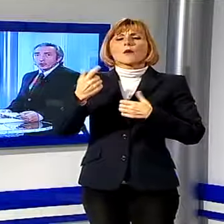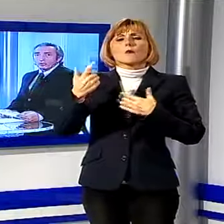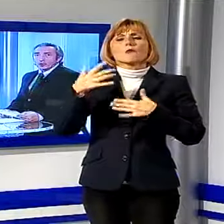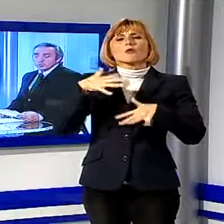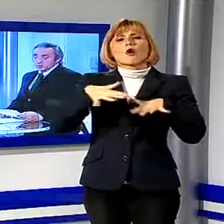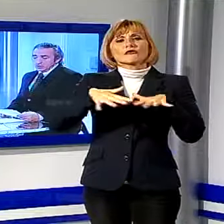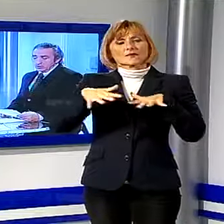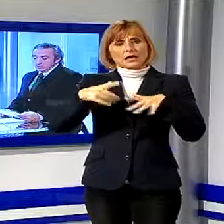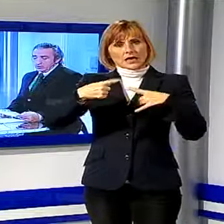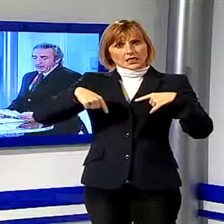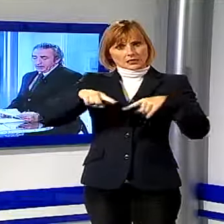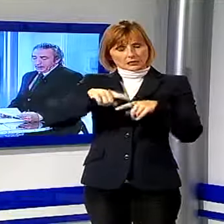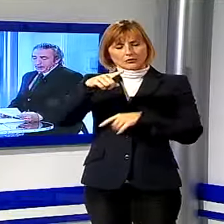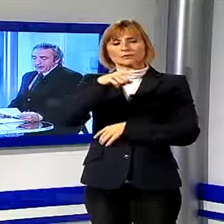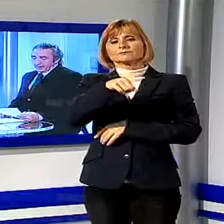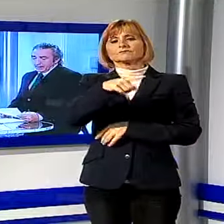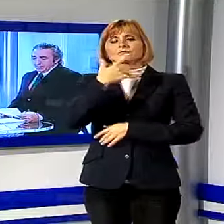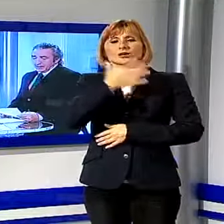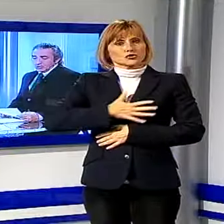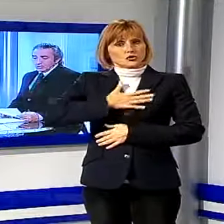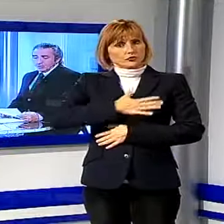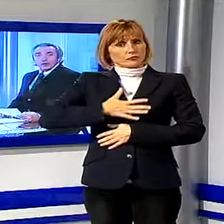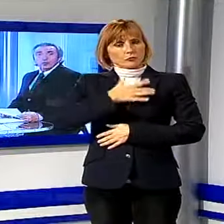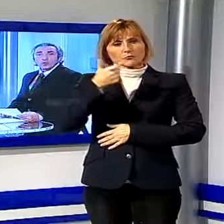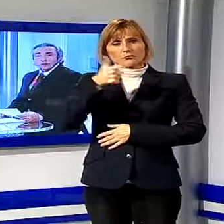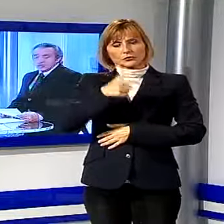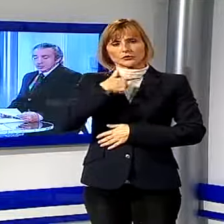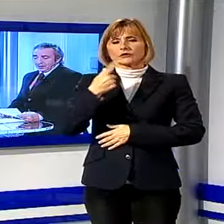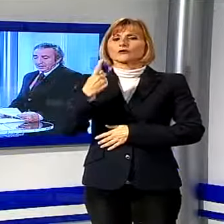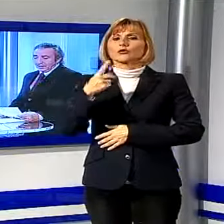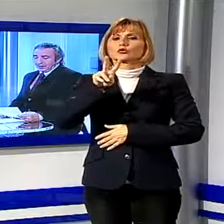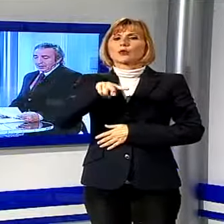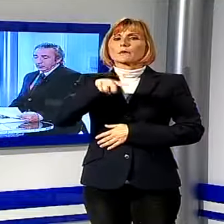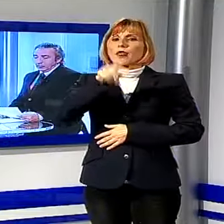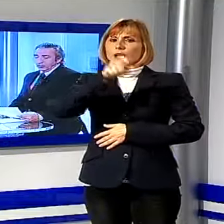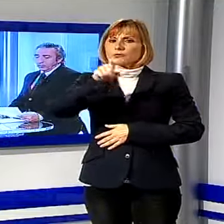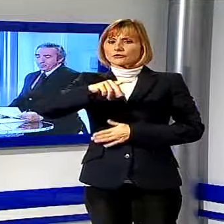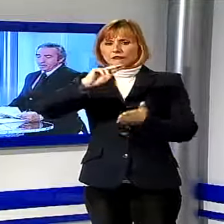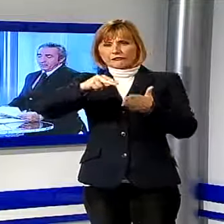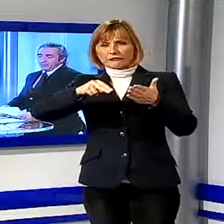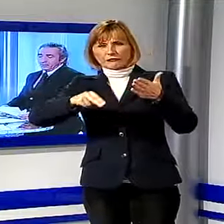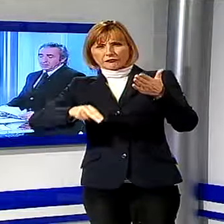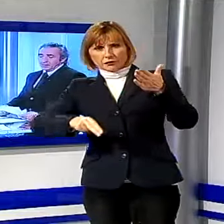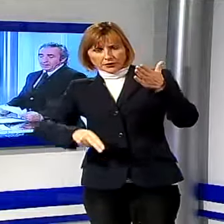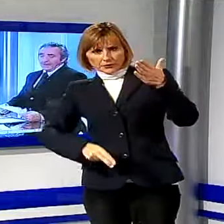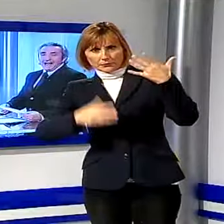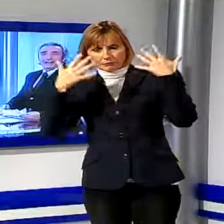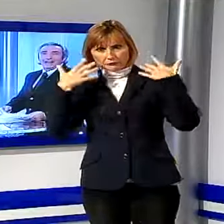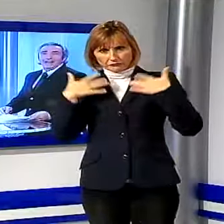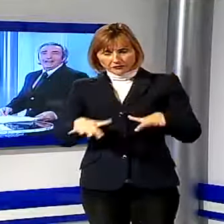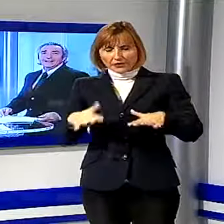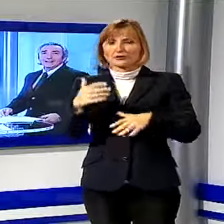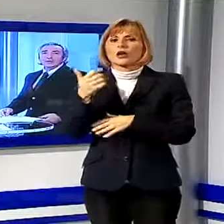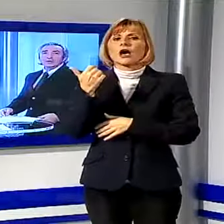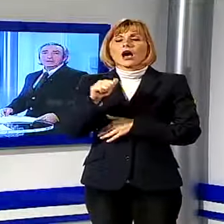propria soddisfazione, vista l'adesione di ben 2000 cittadini che hanno voluto firmare la petizione anche ai tavoli